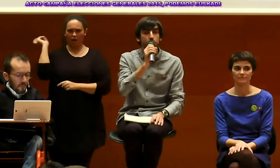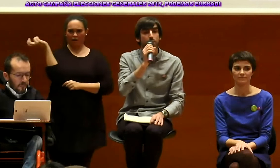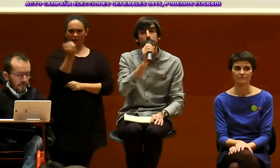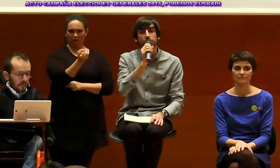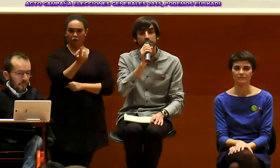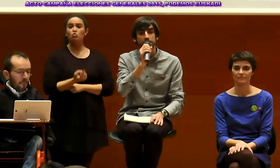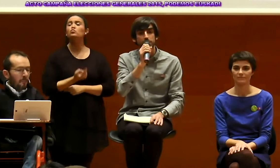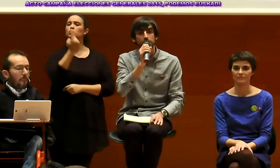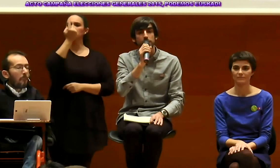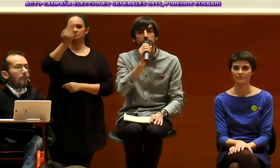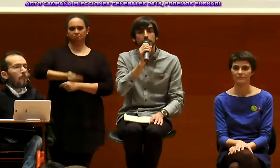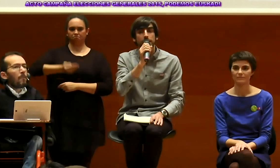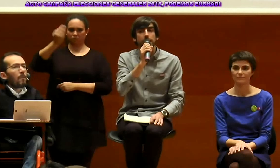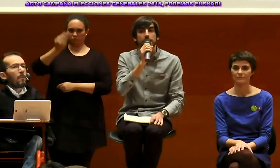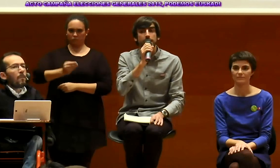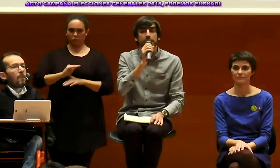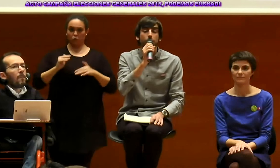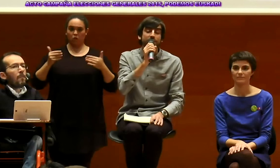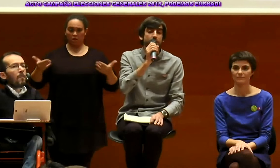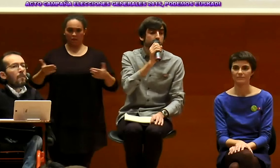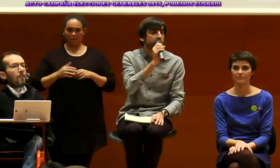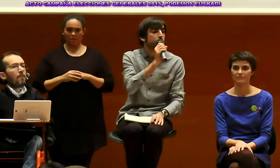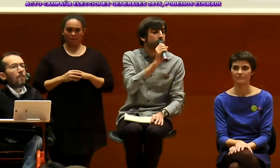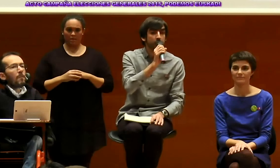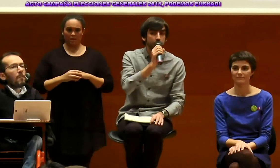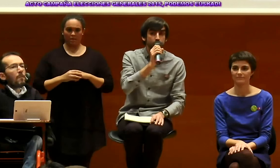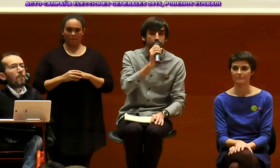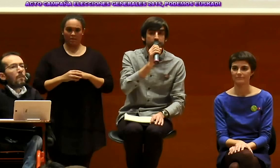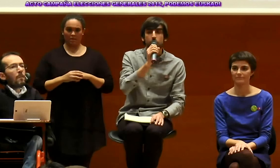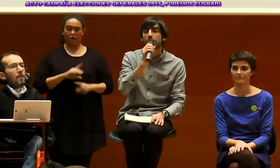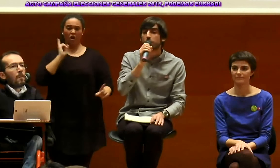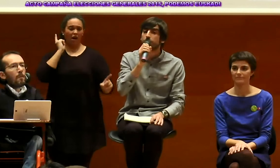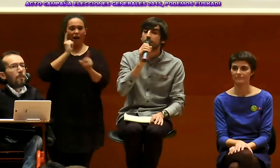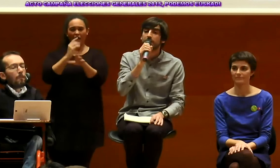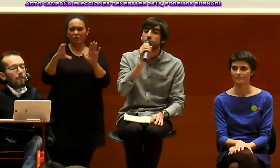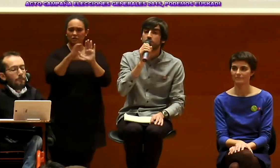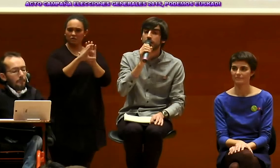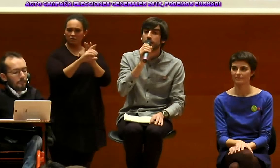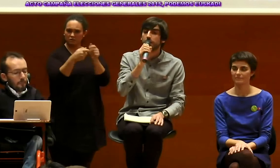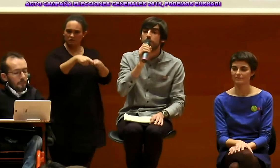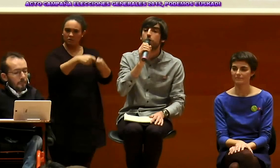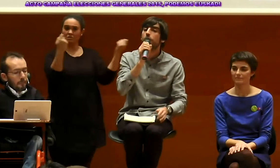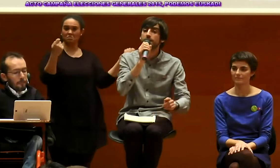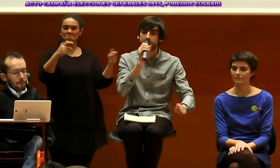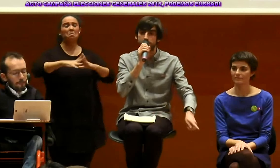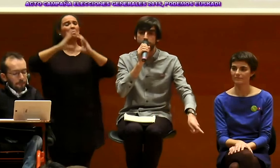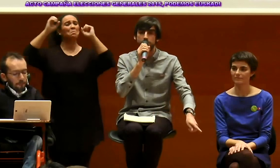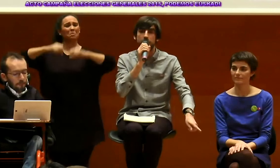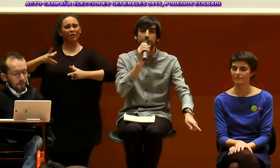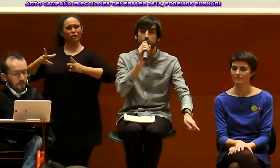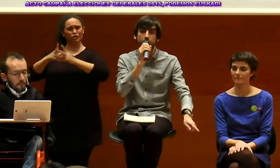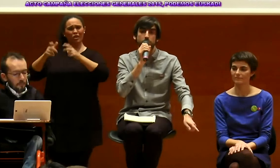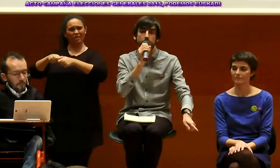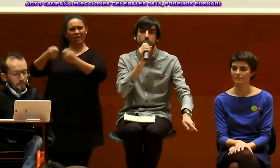ellas, una muy importante. Que lo anticonstitucional, que lo que rompe el pacto social, no es